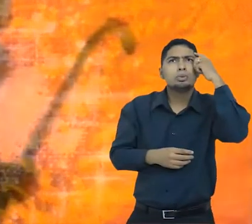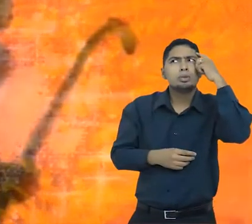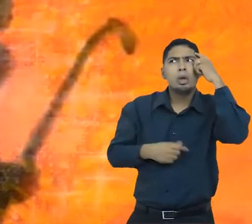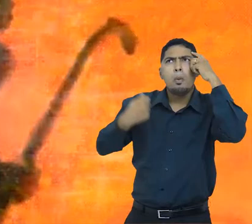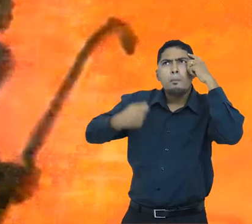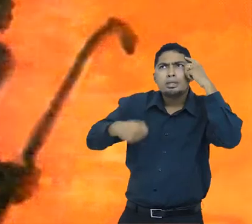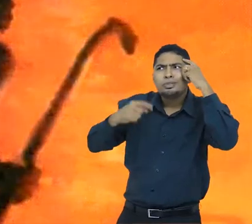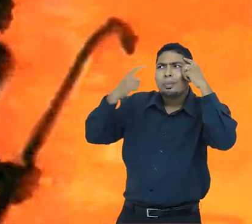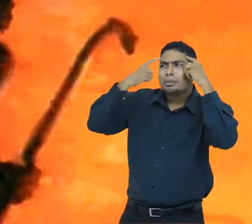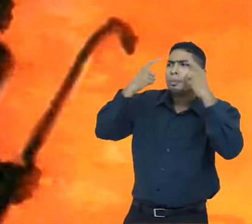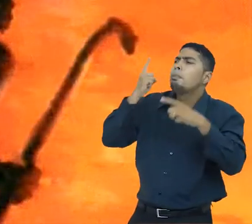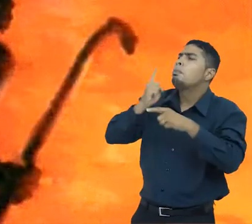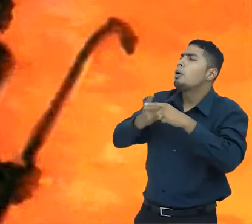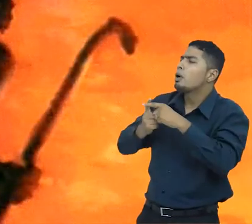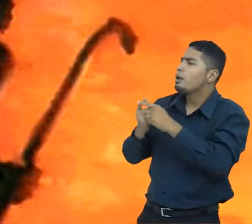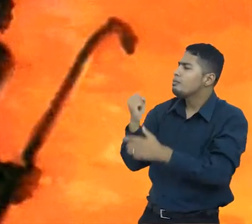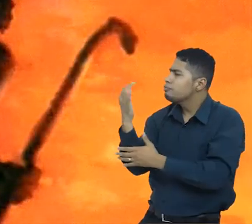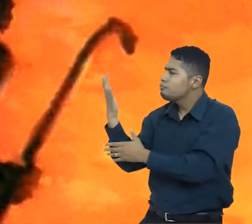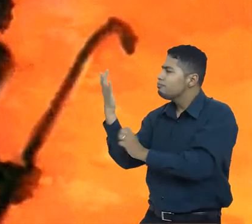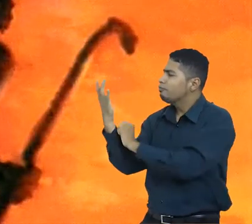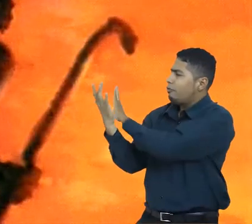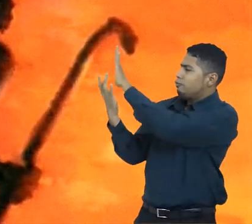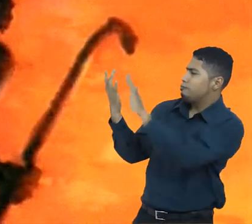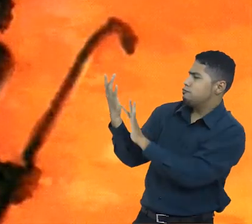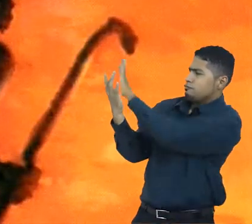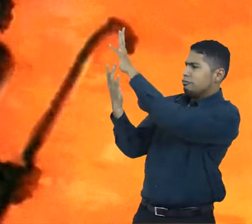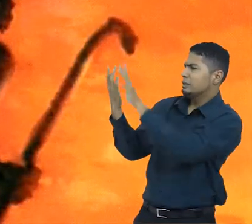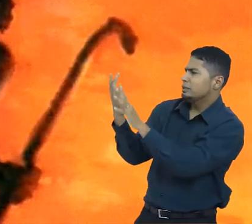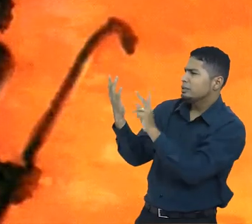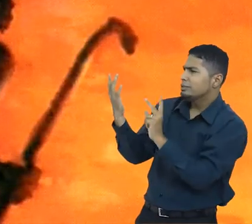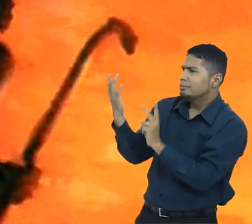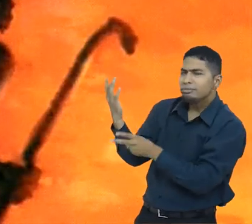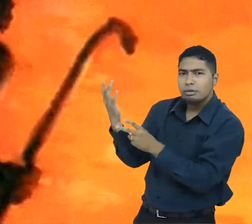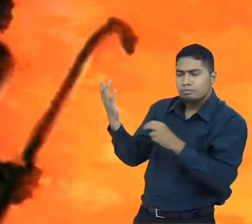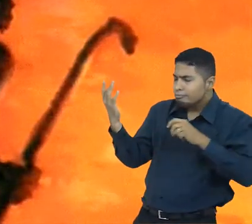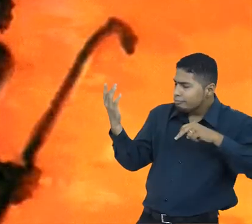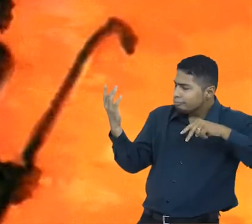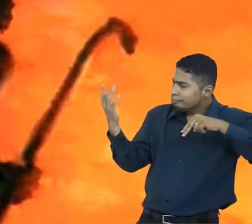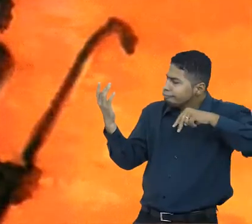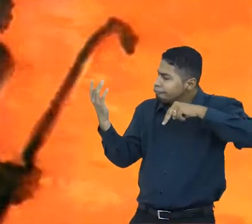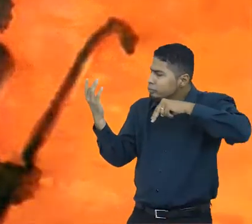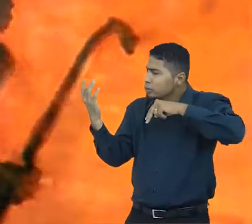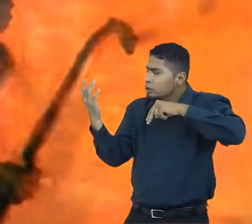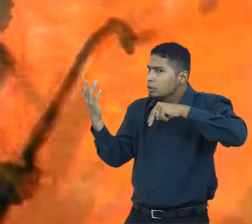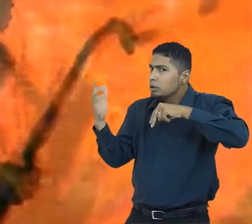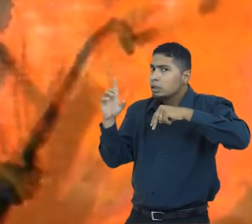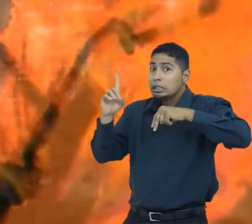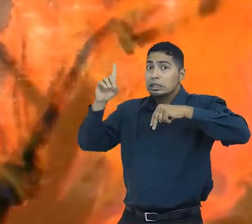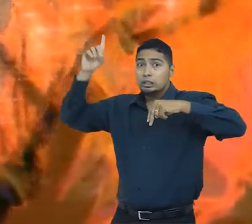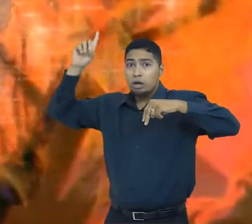pensou: tenho que descobrir por que o arbusto, mesmo em chamas, não se queima. Ao se aproximar, Deus o